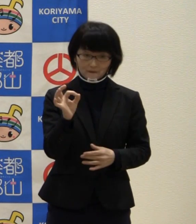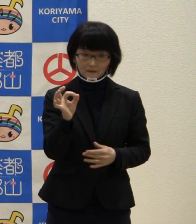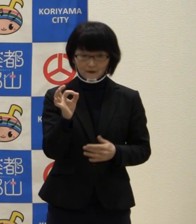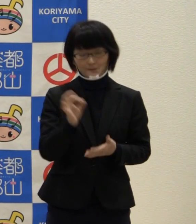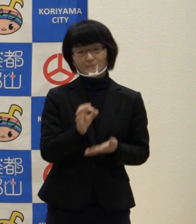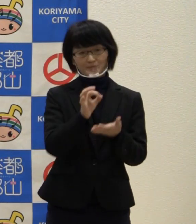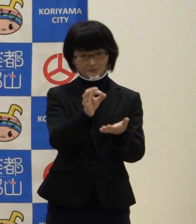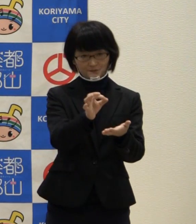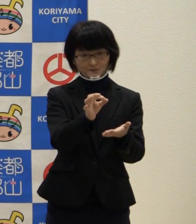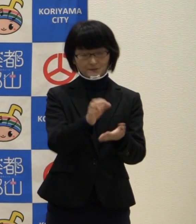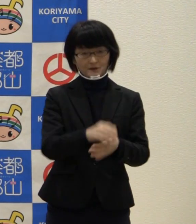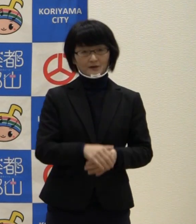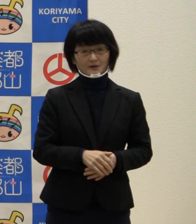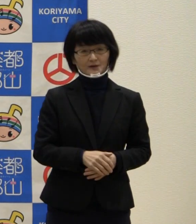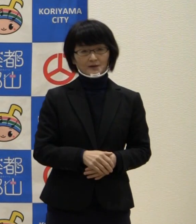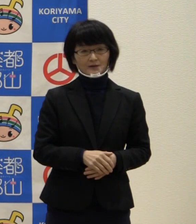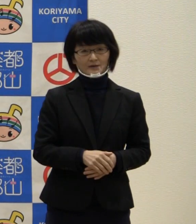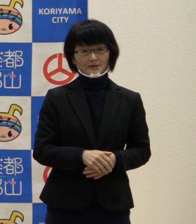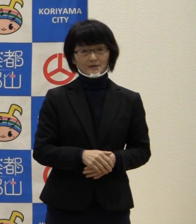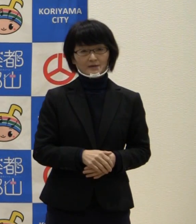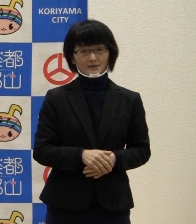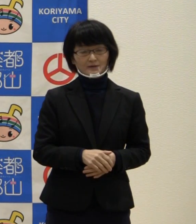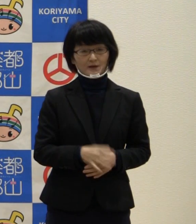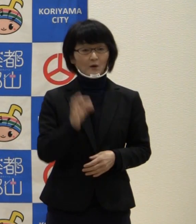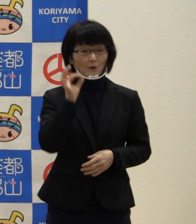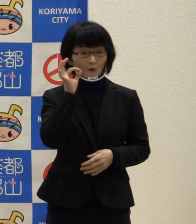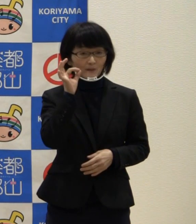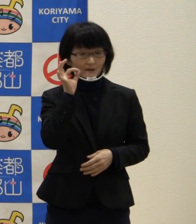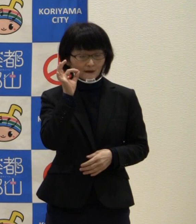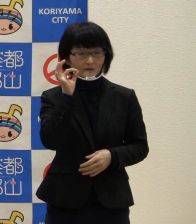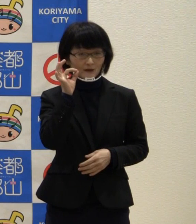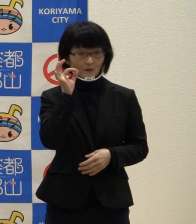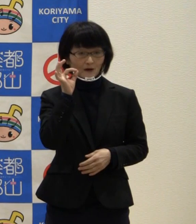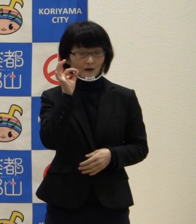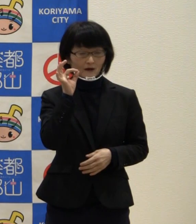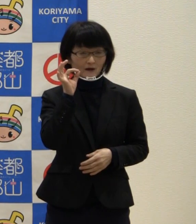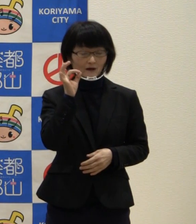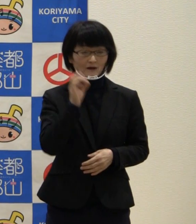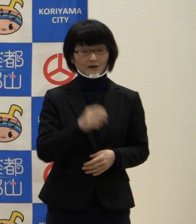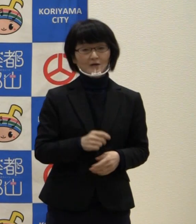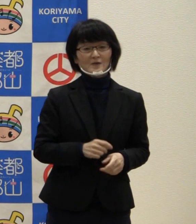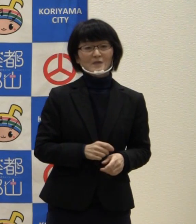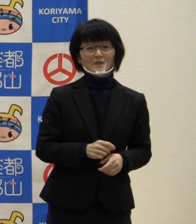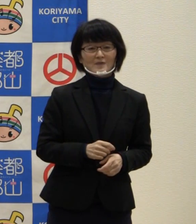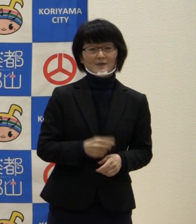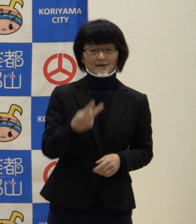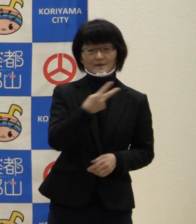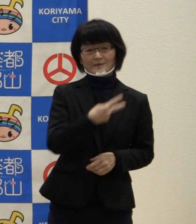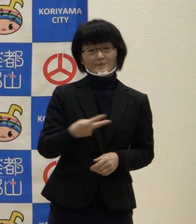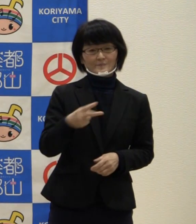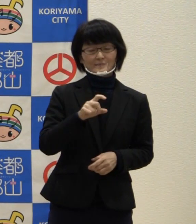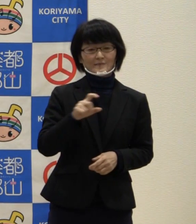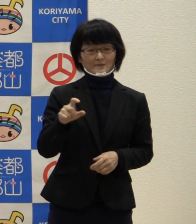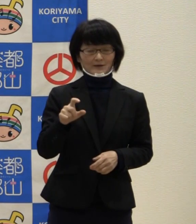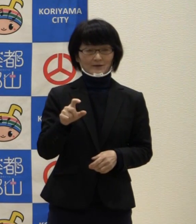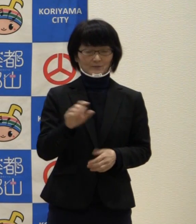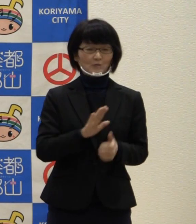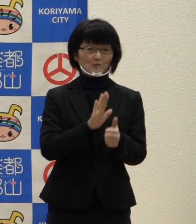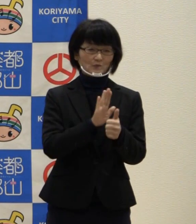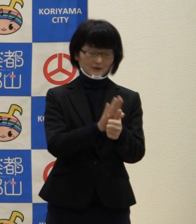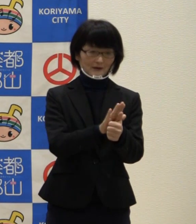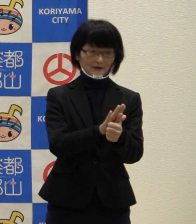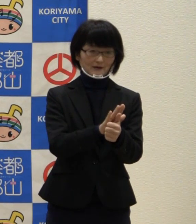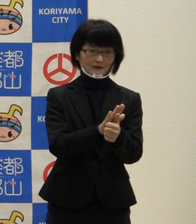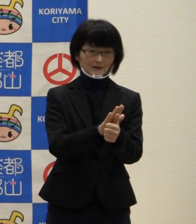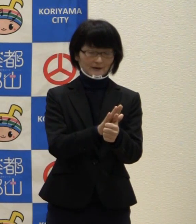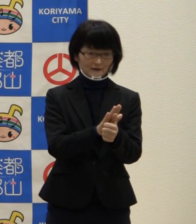ます。で、浅香米につきましては10アール当たり2000円を補助し、コロナ収束後の